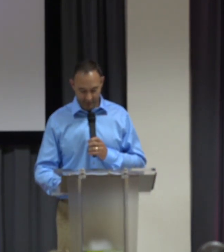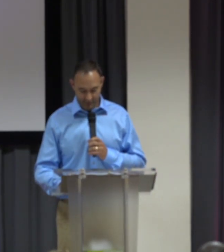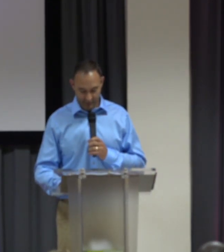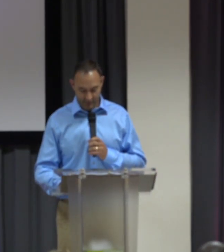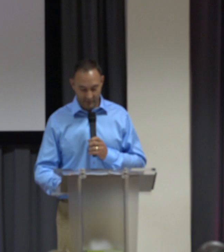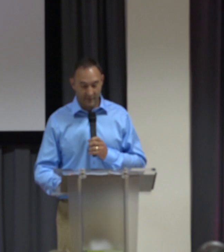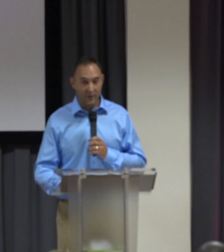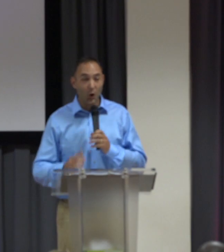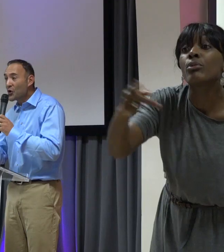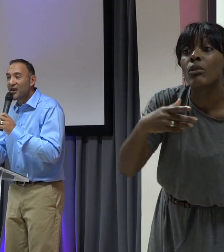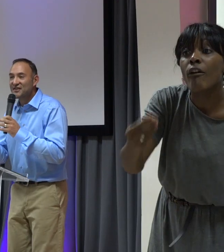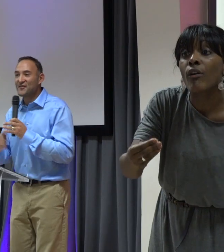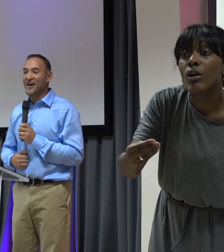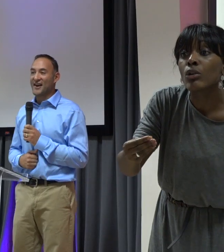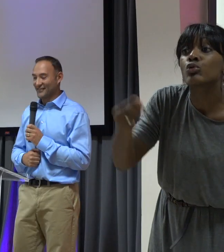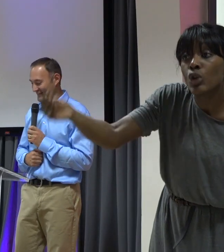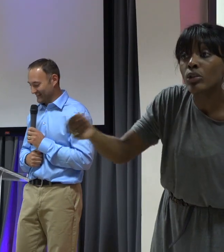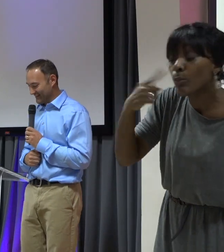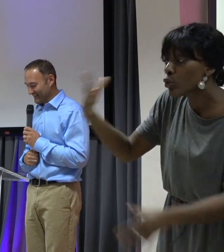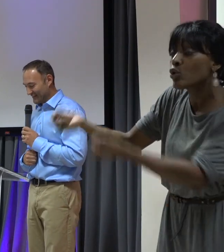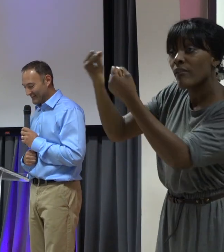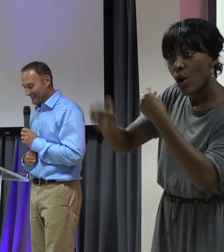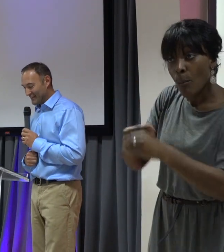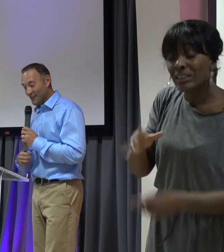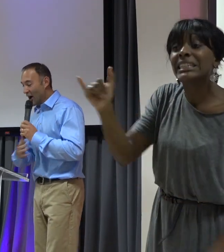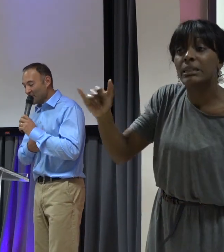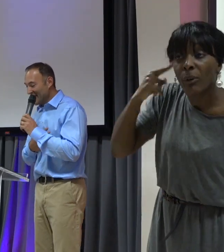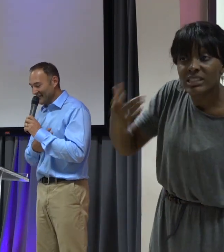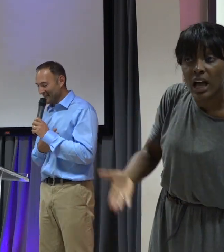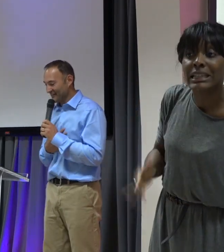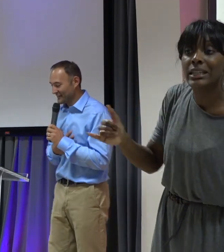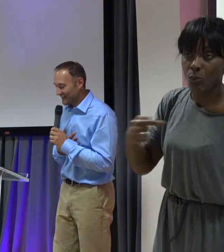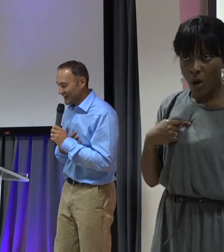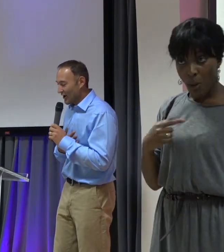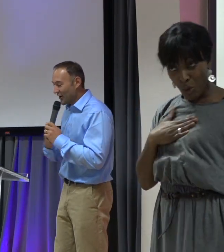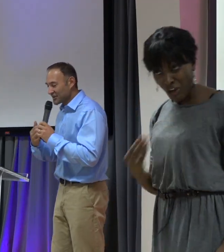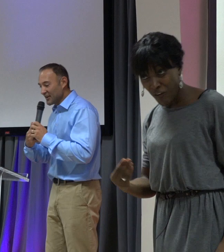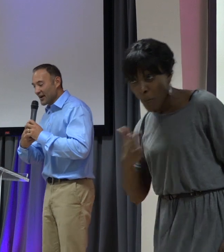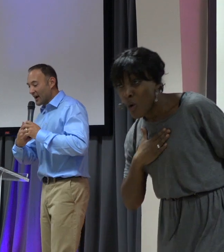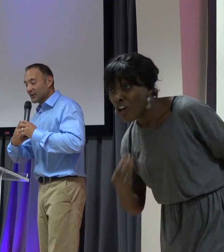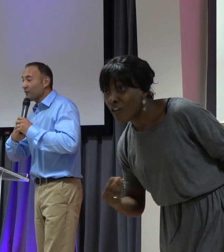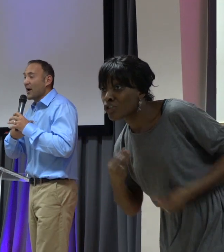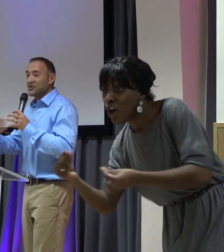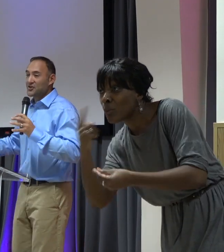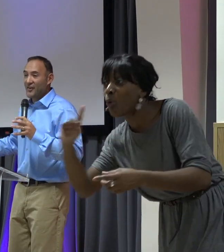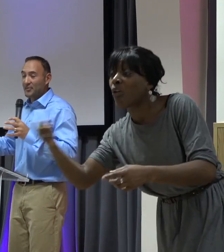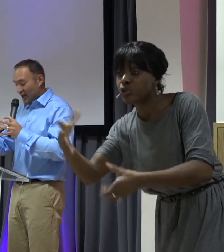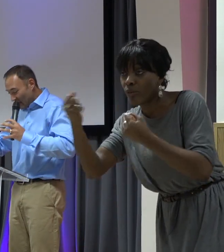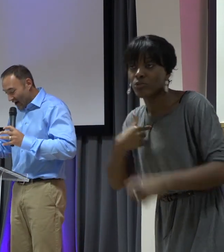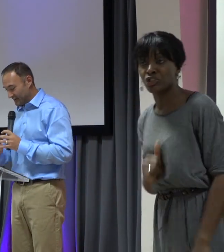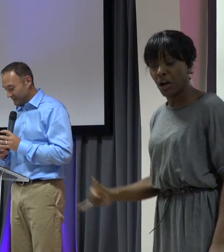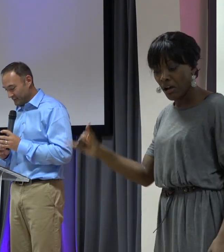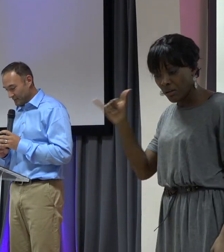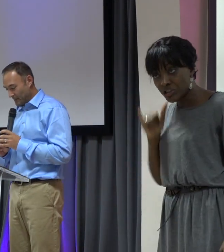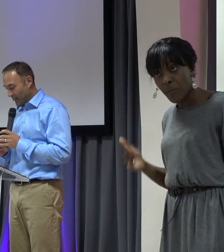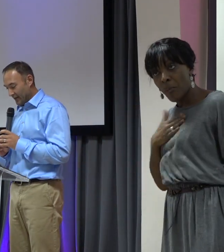prix pour tout le monde? Who thinks of that? Qui pense comme ça? Not me. Moi, non. Honestly, I love my church family a